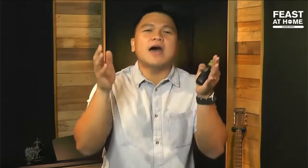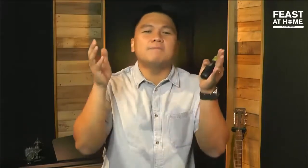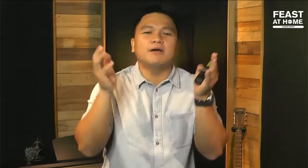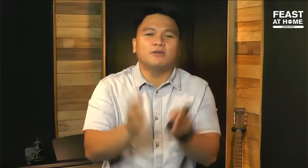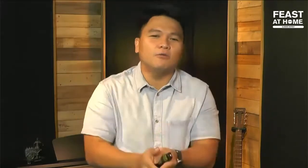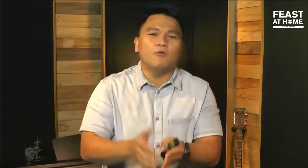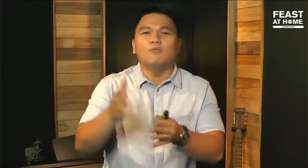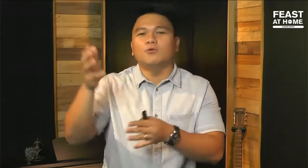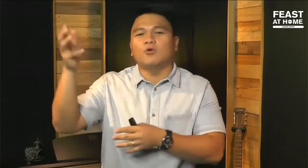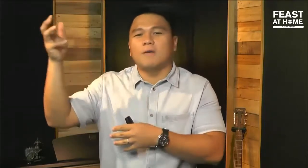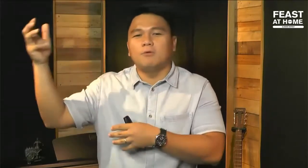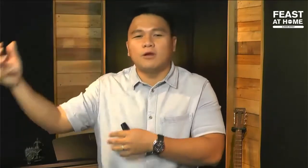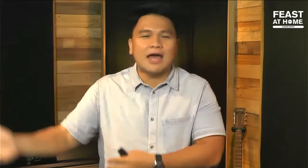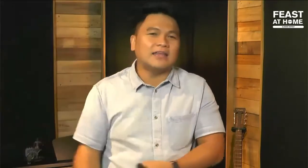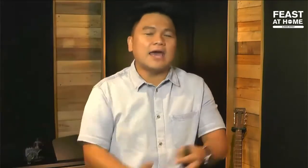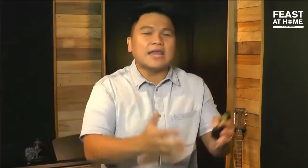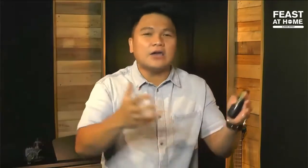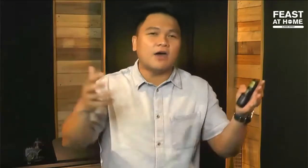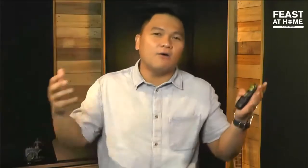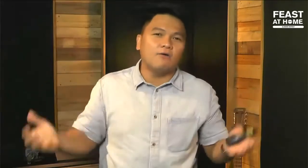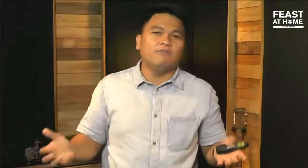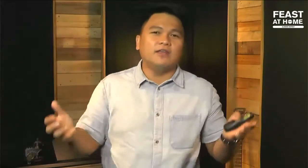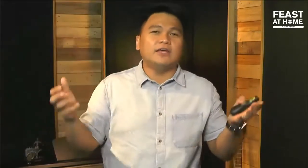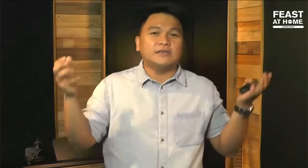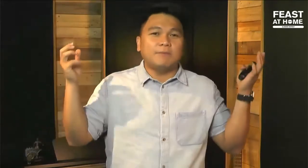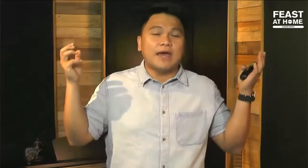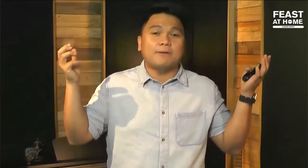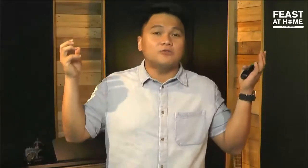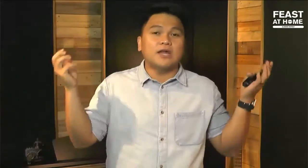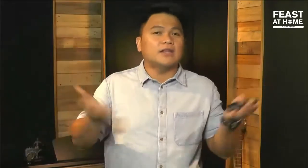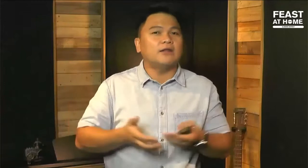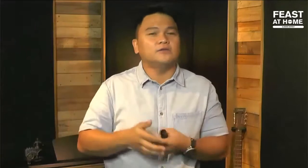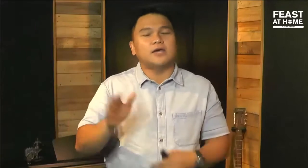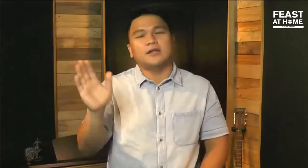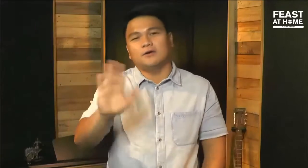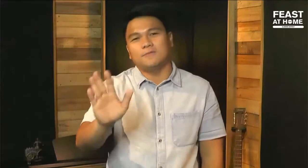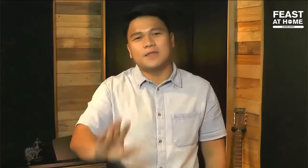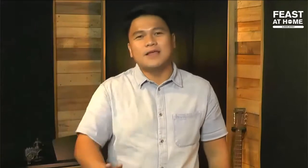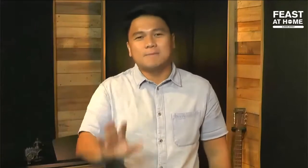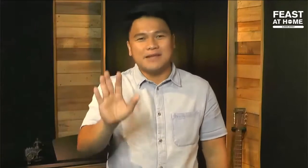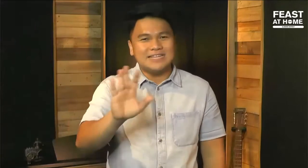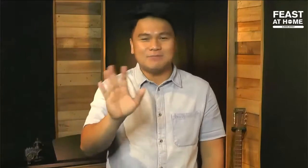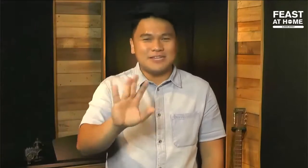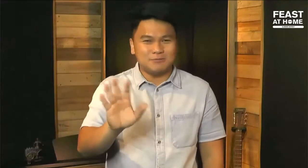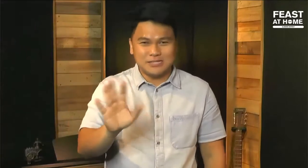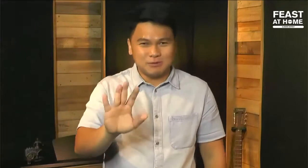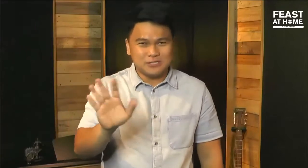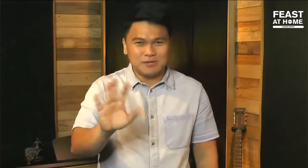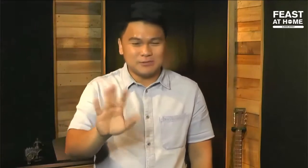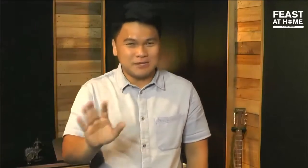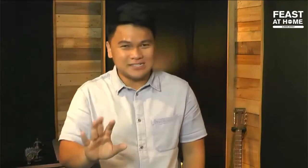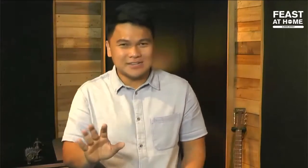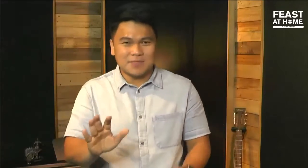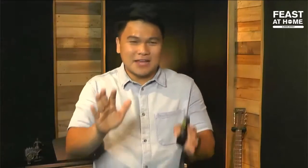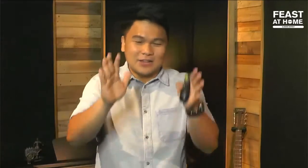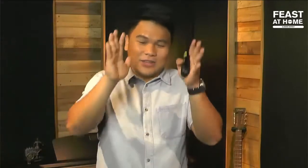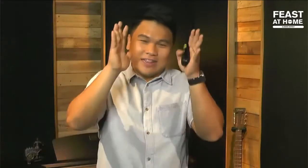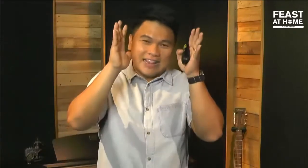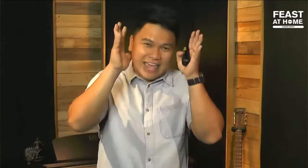kaya binabagyo, pumuputok ang bulkan, kaya tayo na COVID, kasi pinaparusahan na tayo ng Diyos. Ay, nako. Please, please, please, please, please,